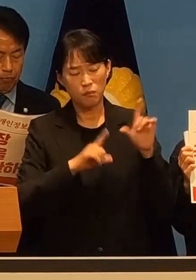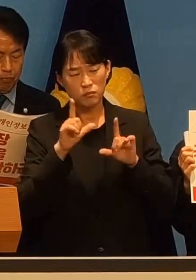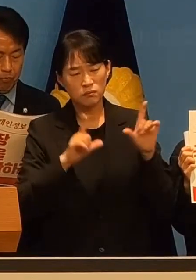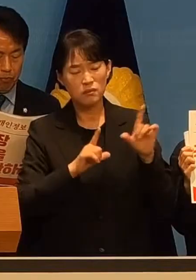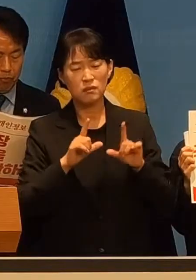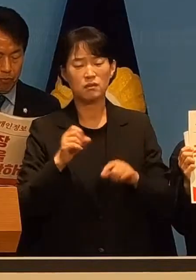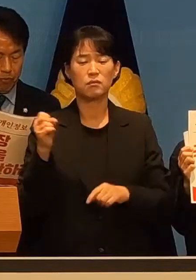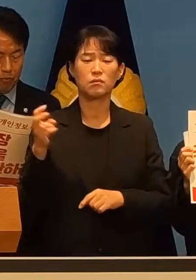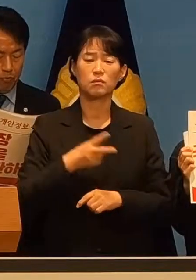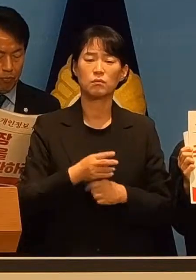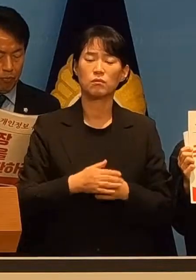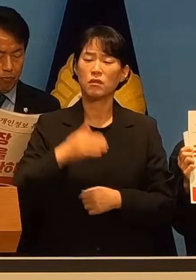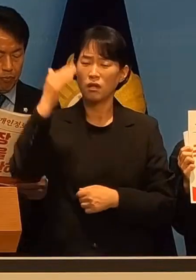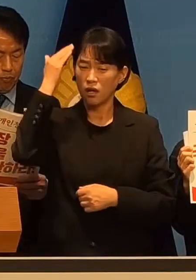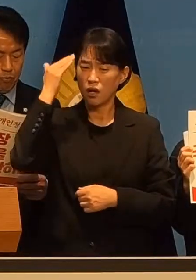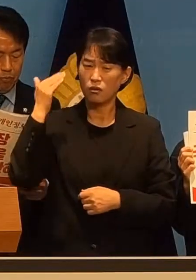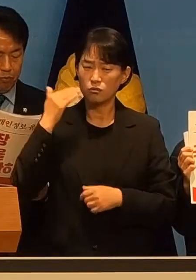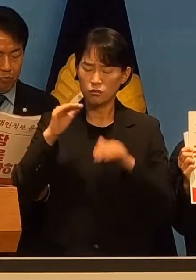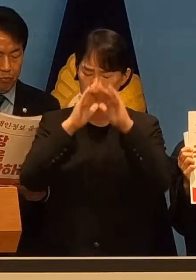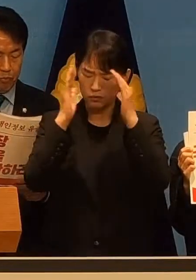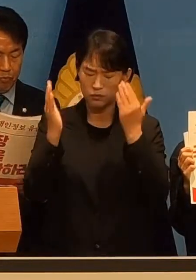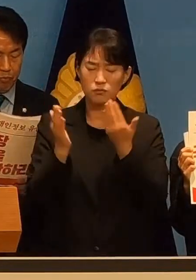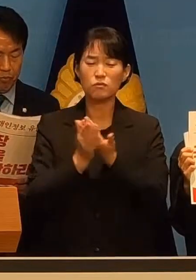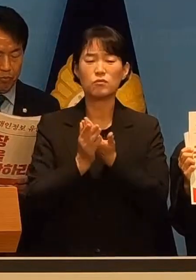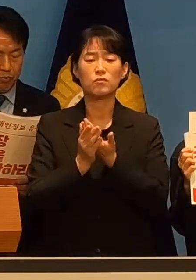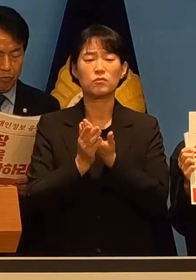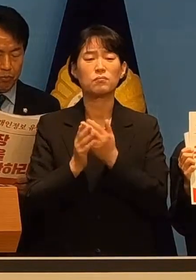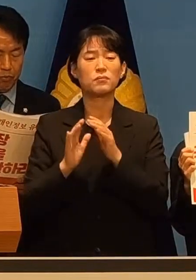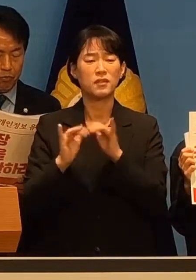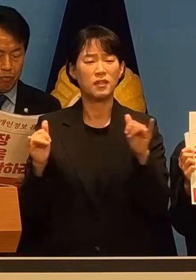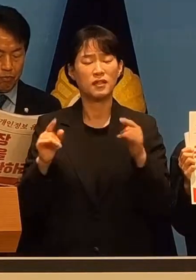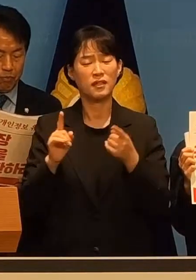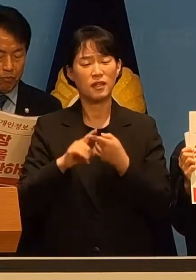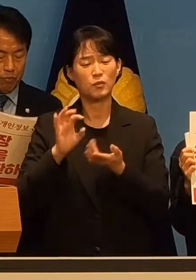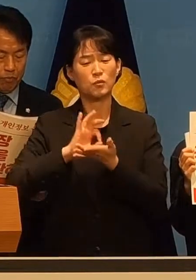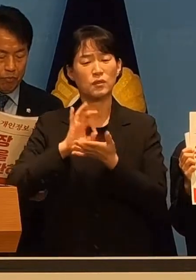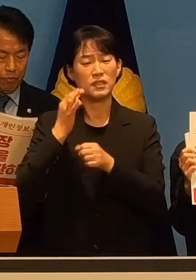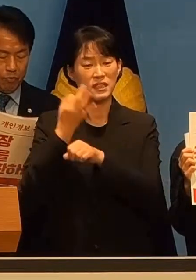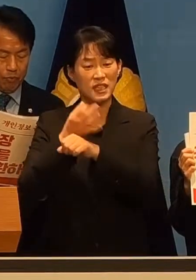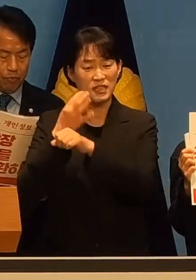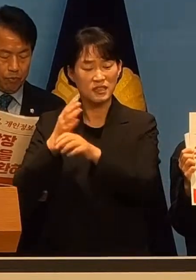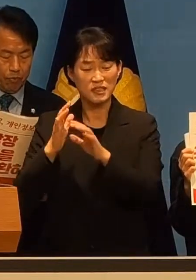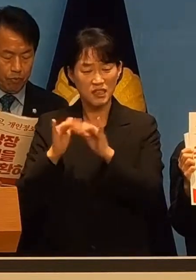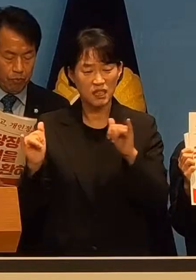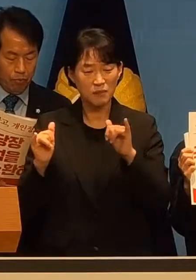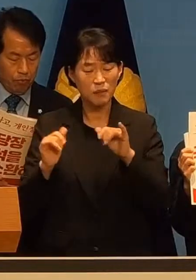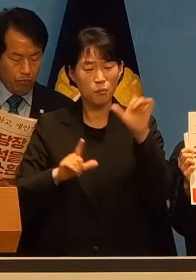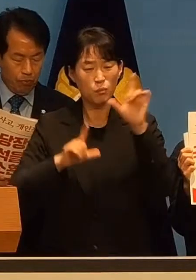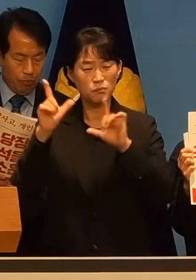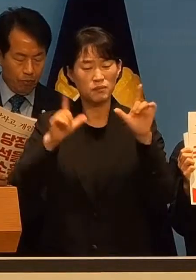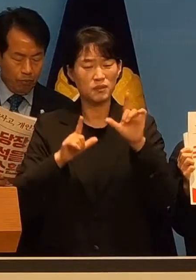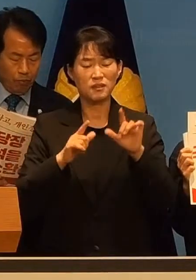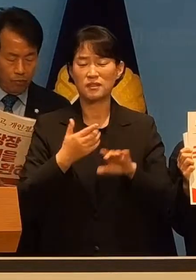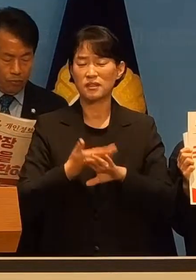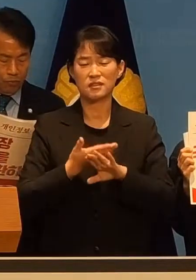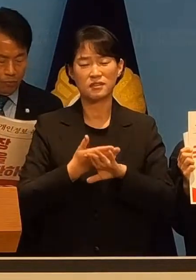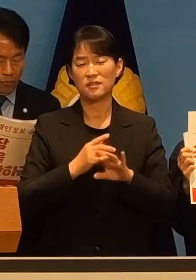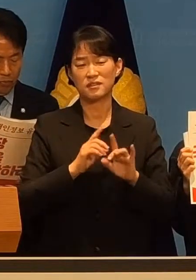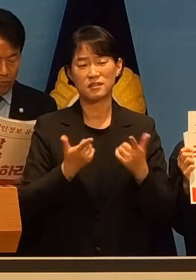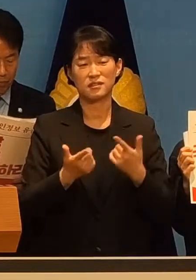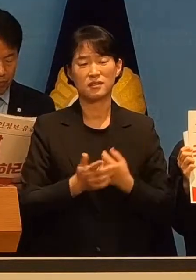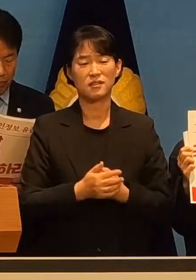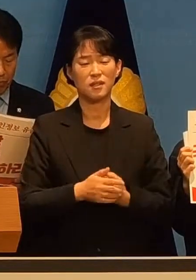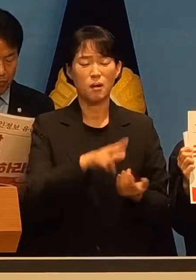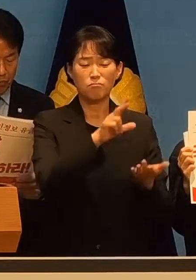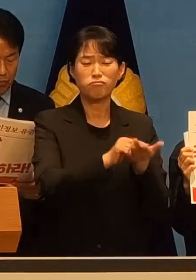우리 국민들 전체를 대하는 소비자에 대한 태도가 다르지 않습니다. 그렇게